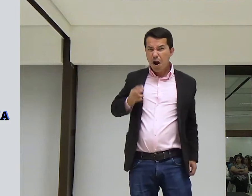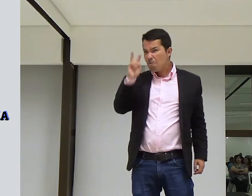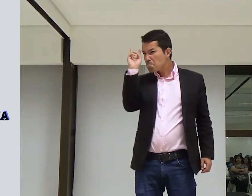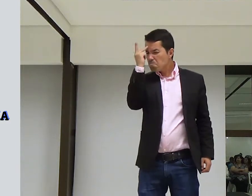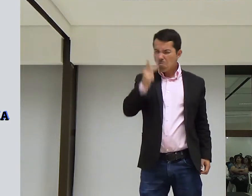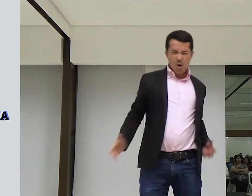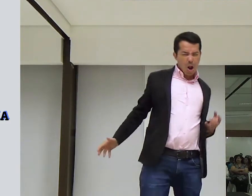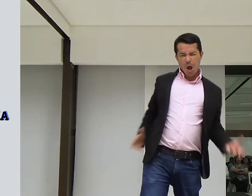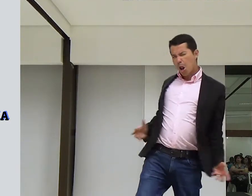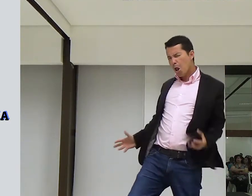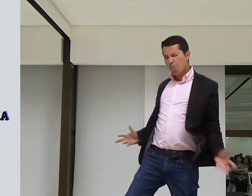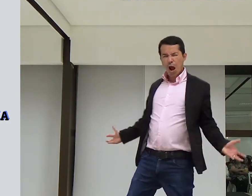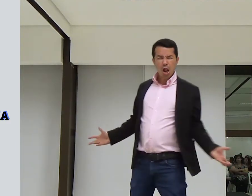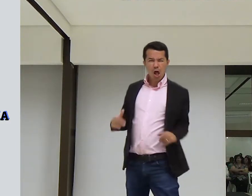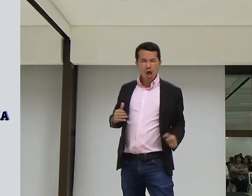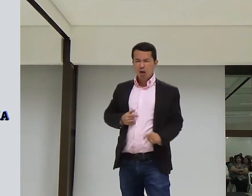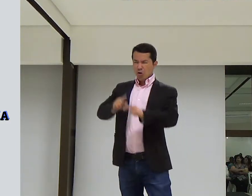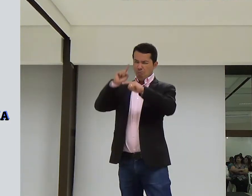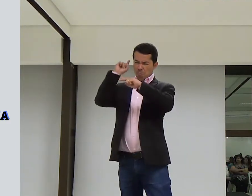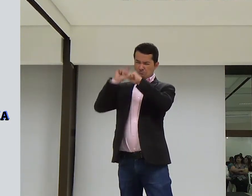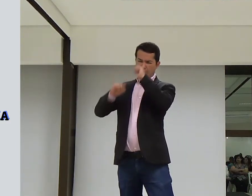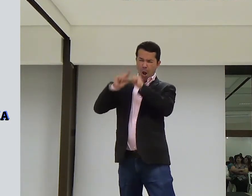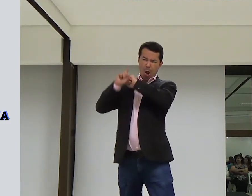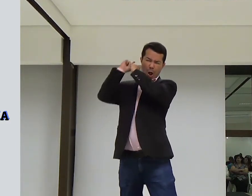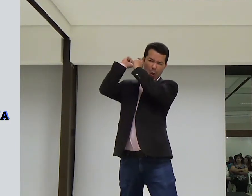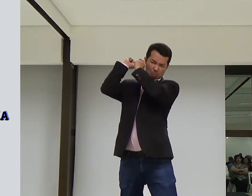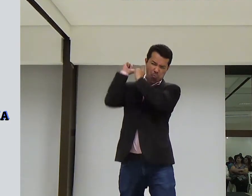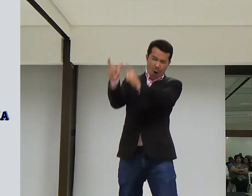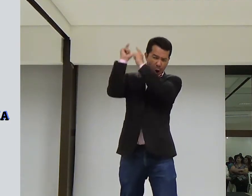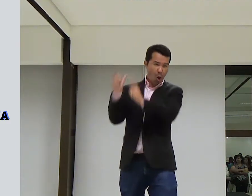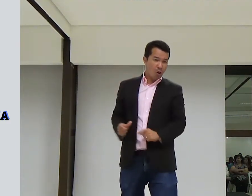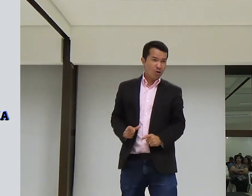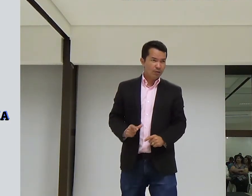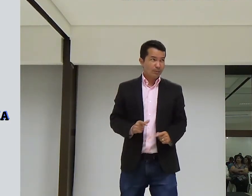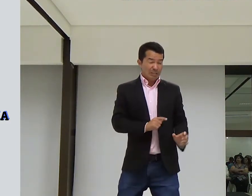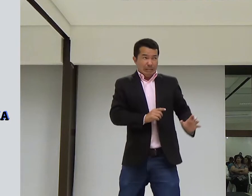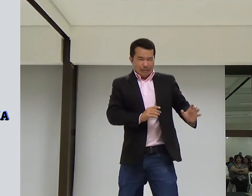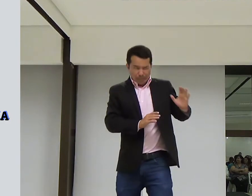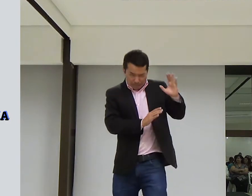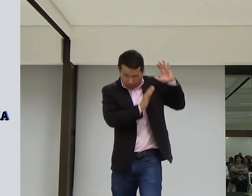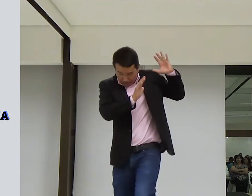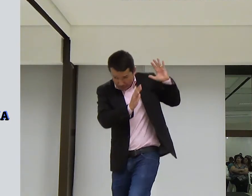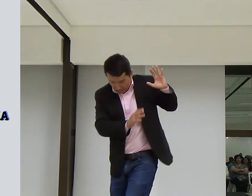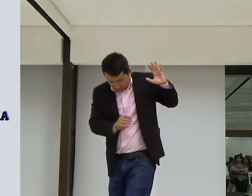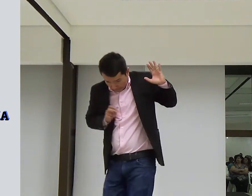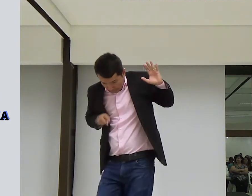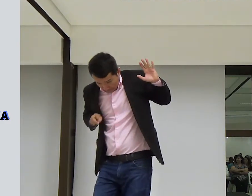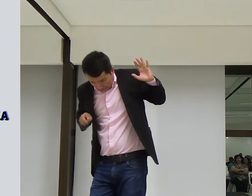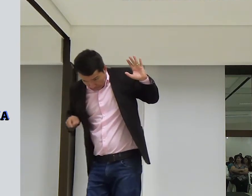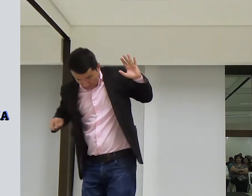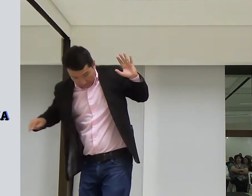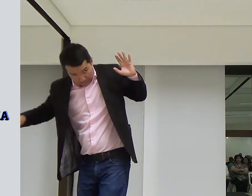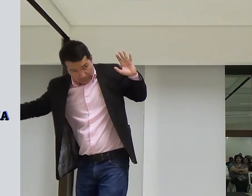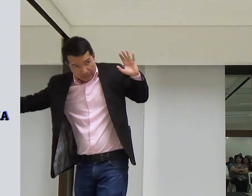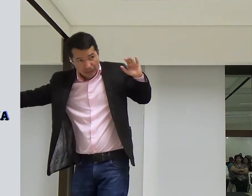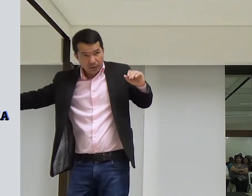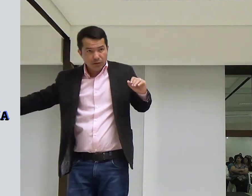boa pessoa. Uma pessoa irritada, uma pessoa que brigava, uma pessoa que era